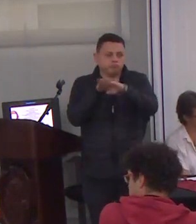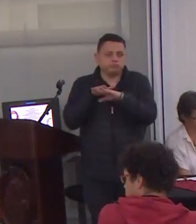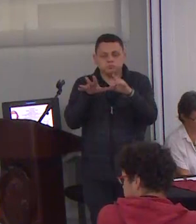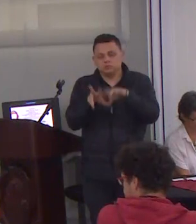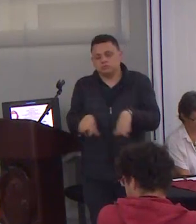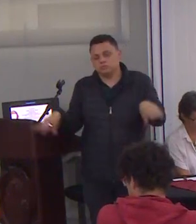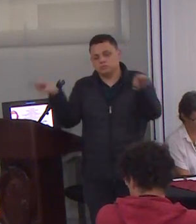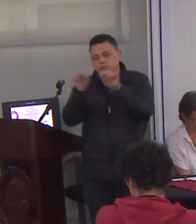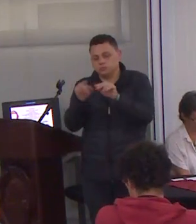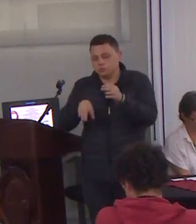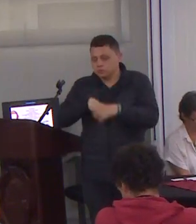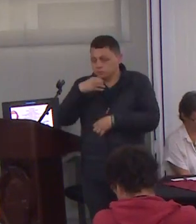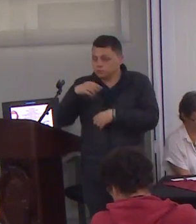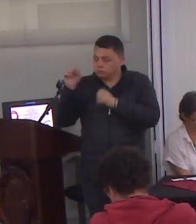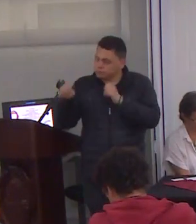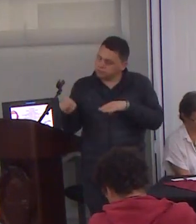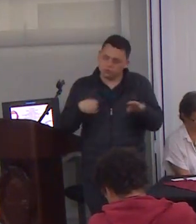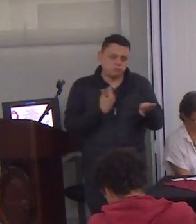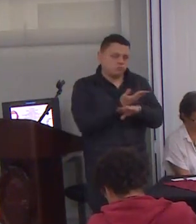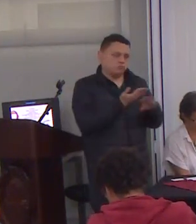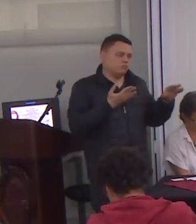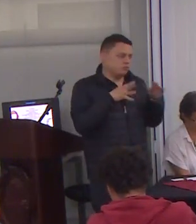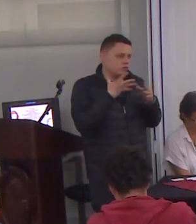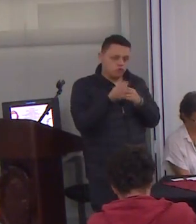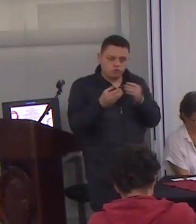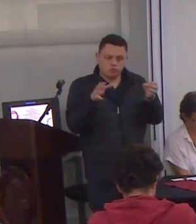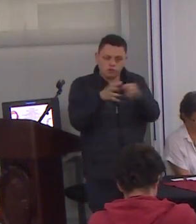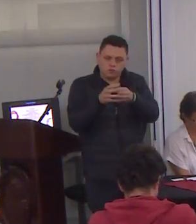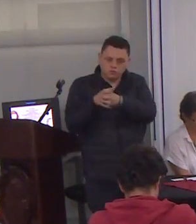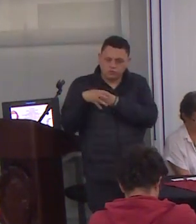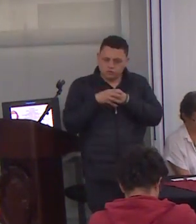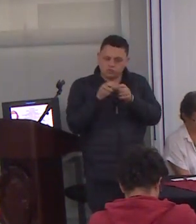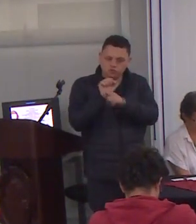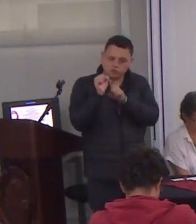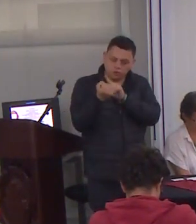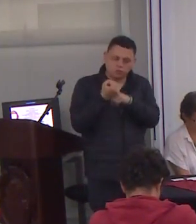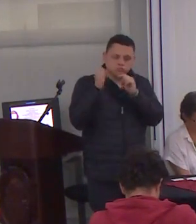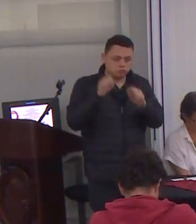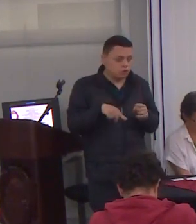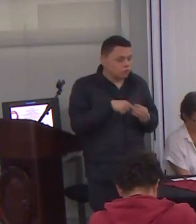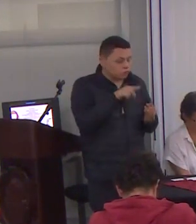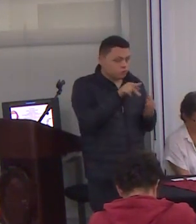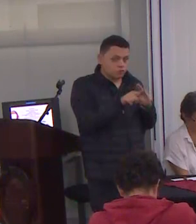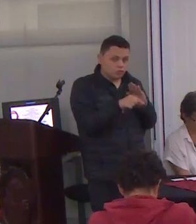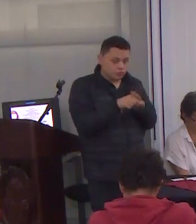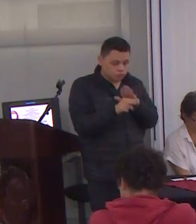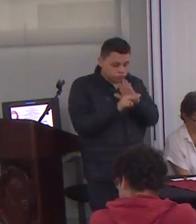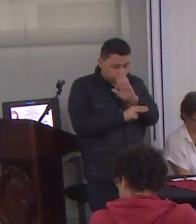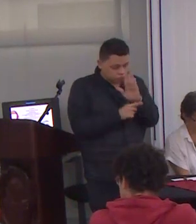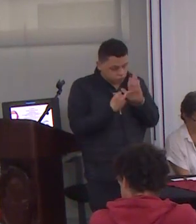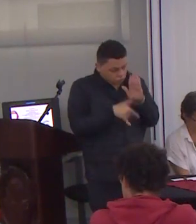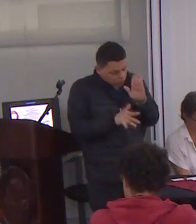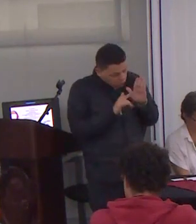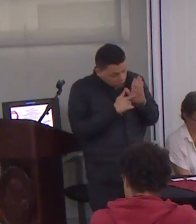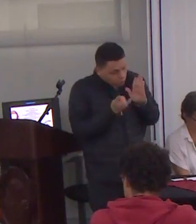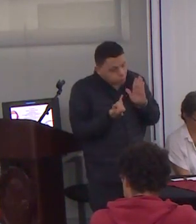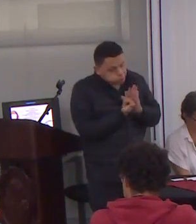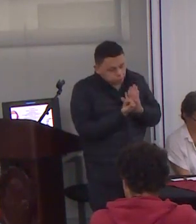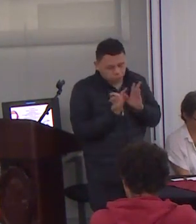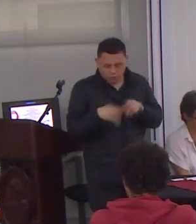también sea quien exija porque las normas están escritas otra cosa es el cumplimiento